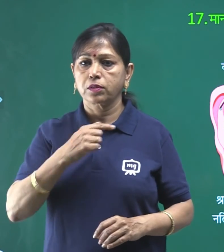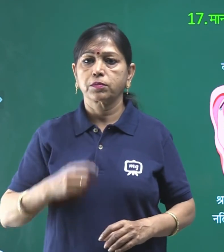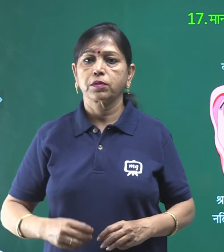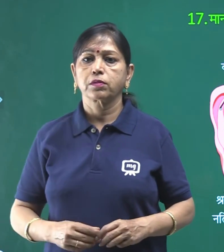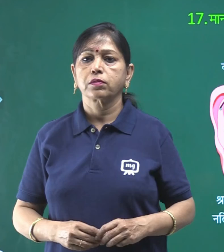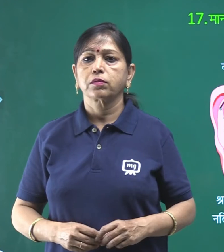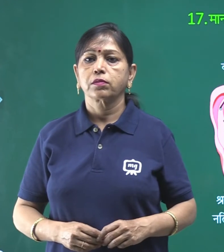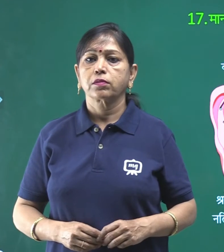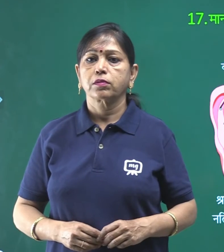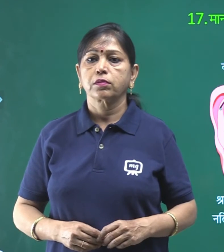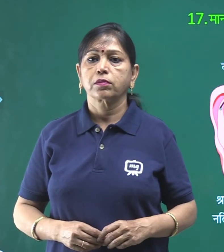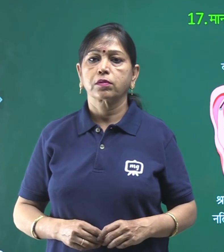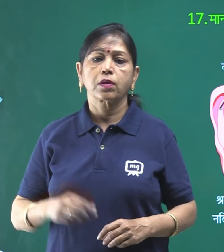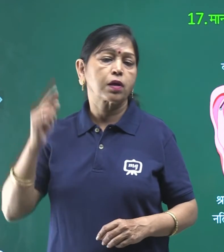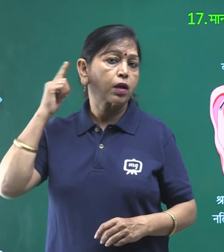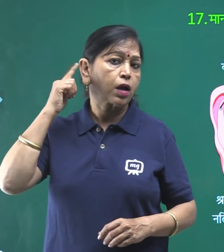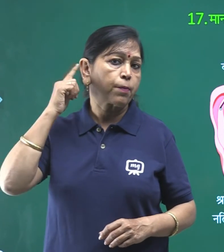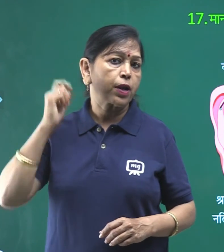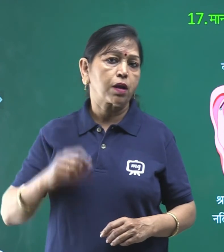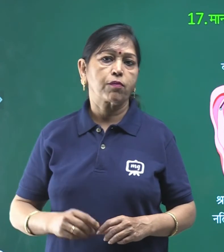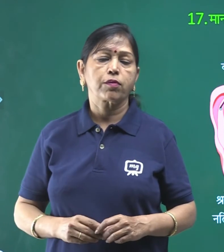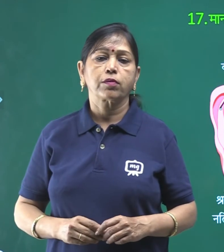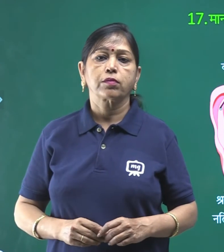जिसमें बाहरी भाग कर्णपल्लव